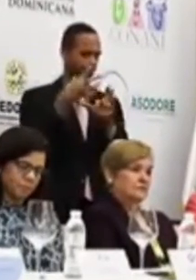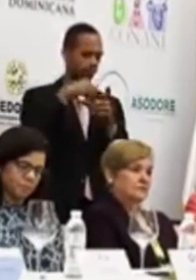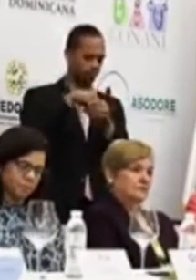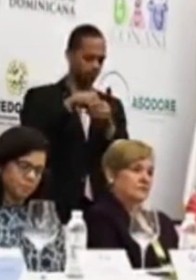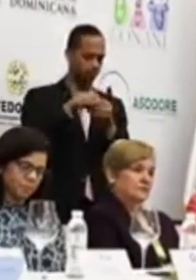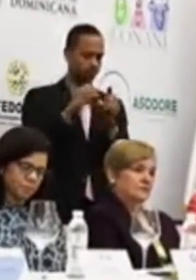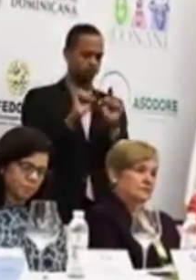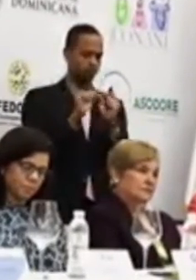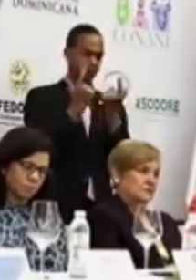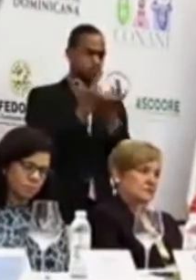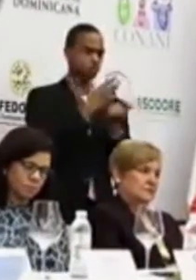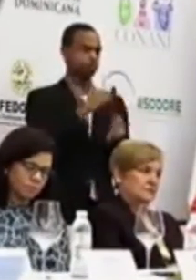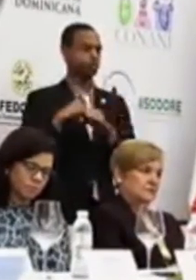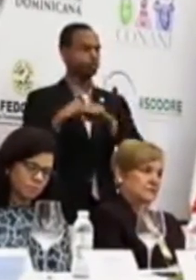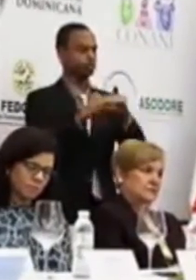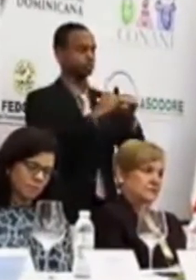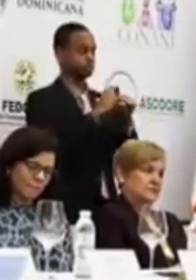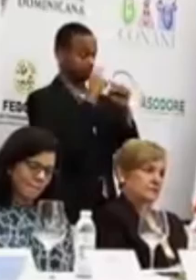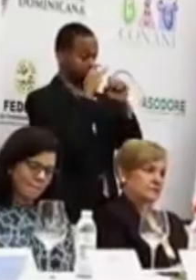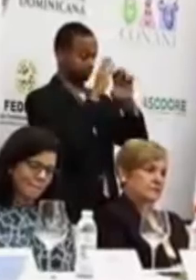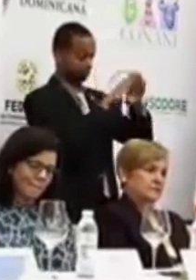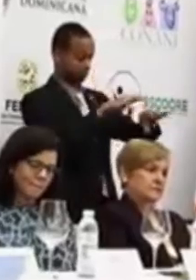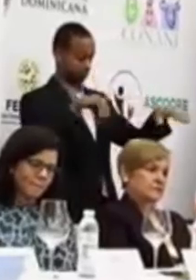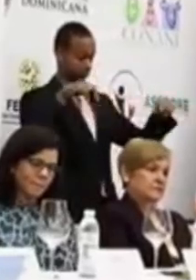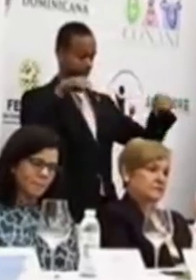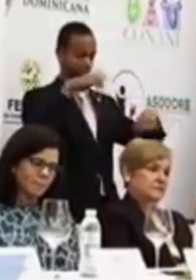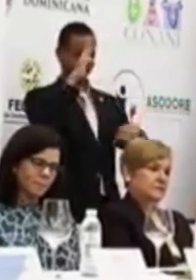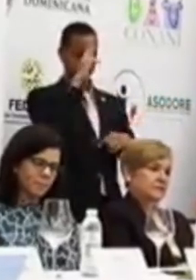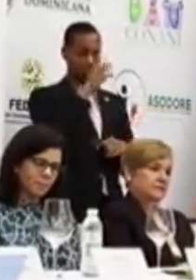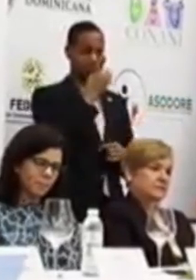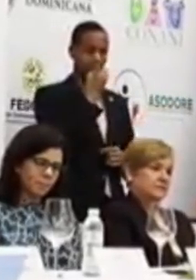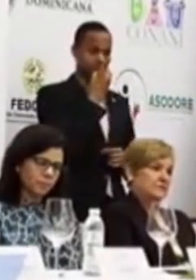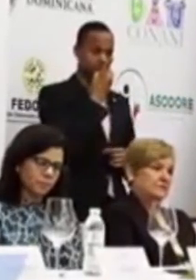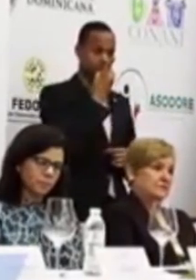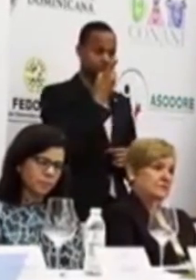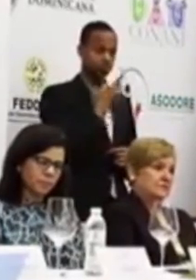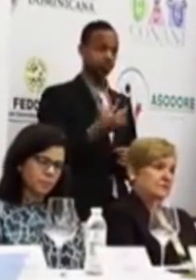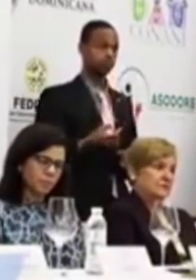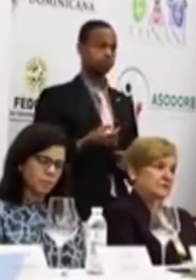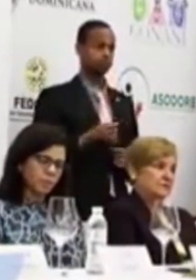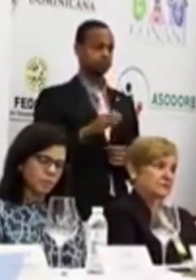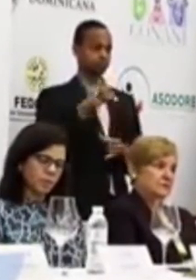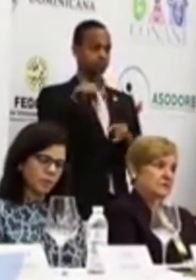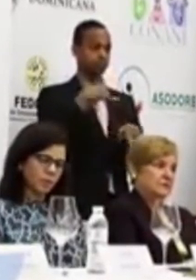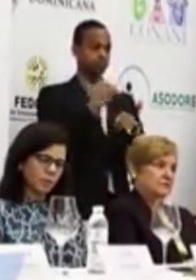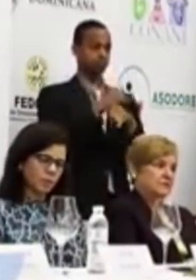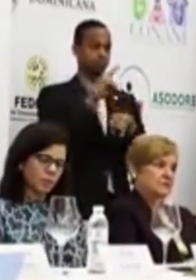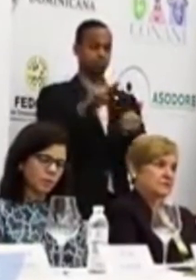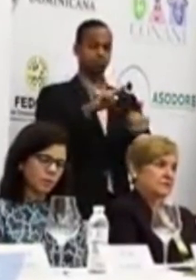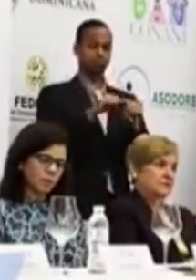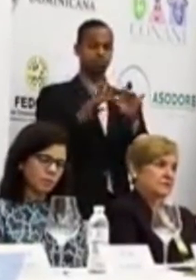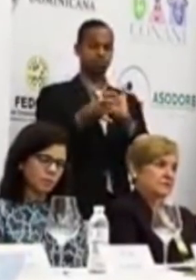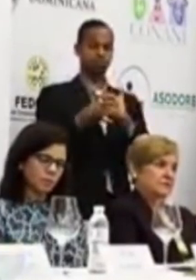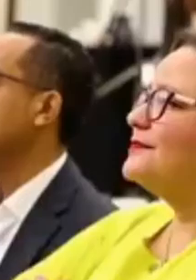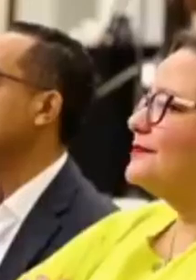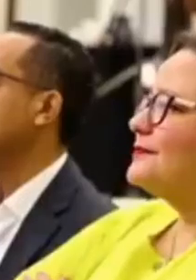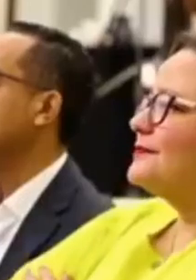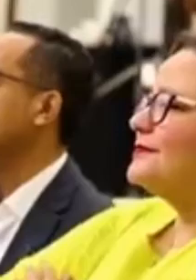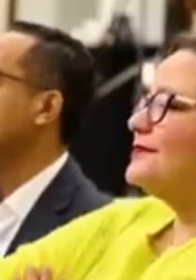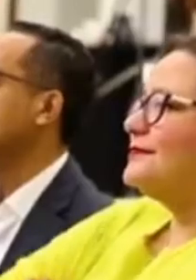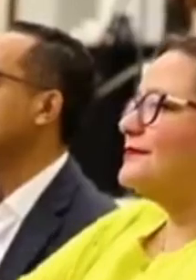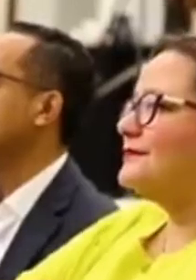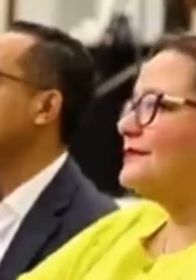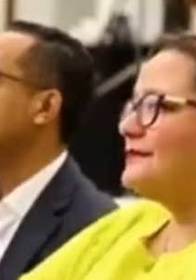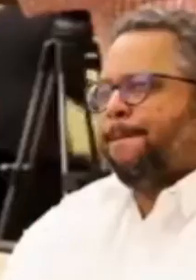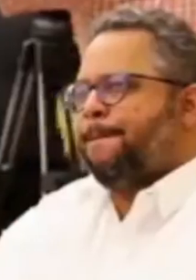social y de protección a la primera infancia en la República Dominicana, el Instituto Nacional de Atención Integral a